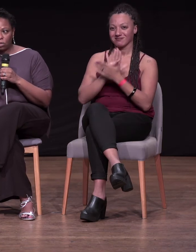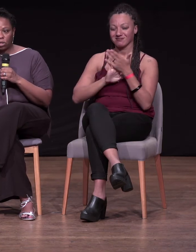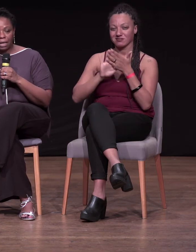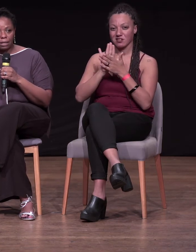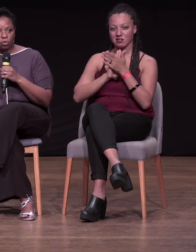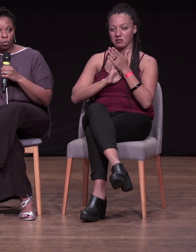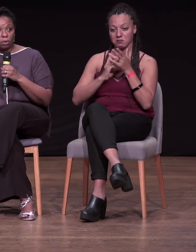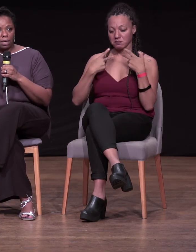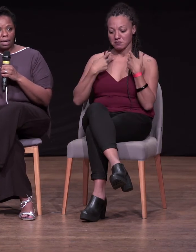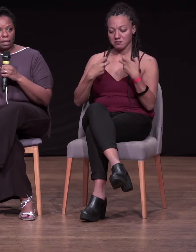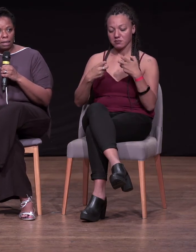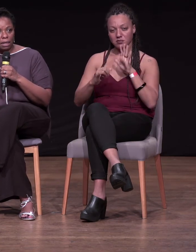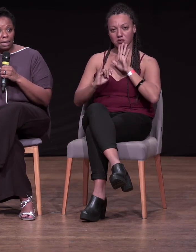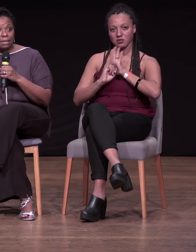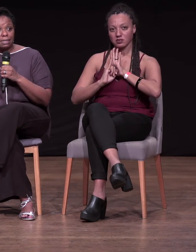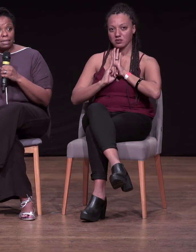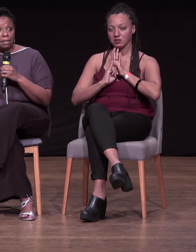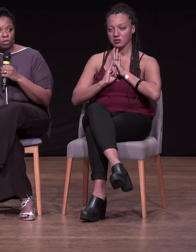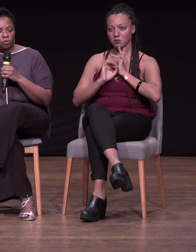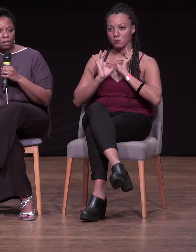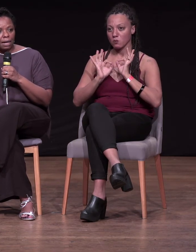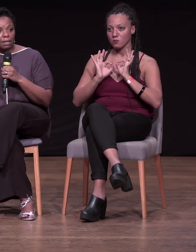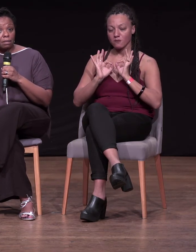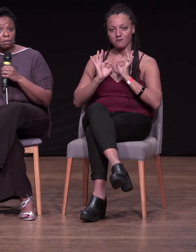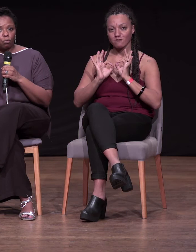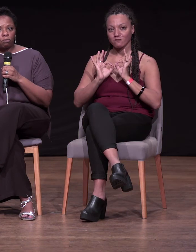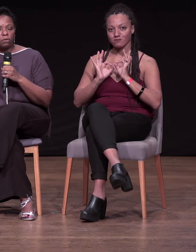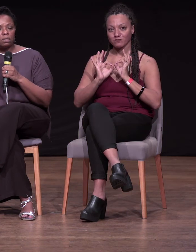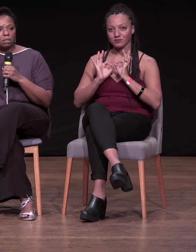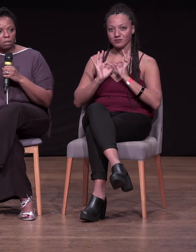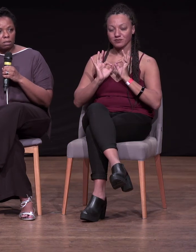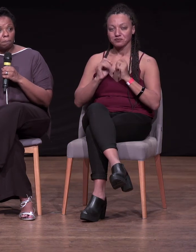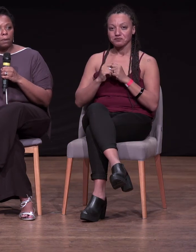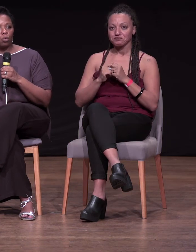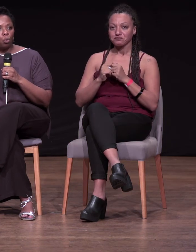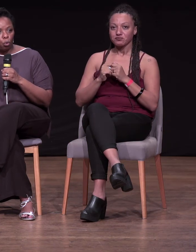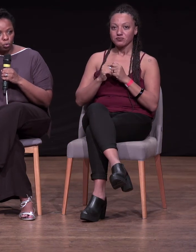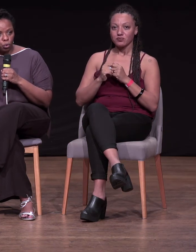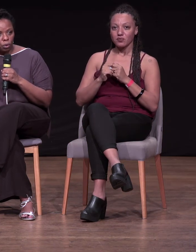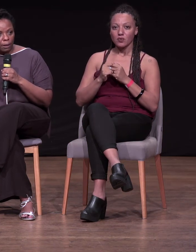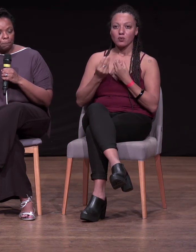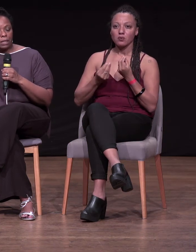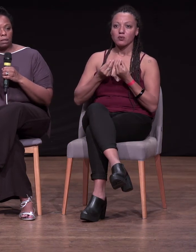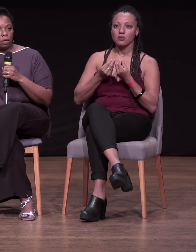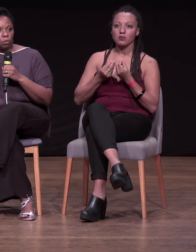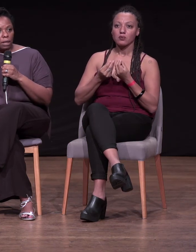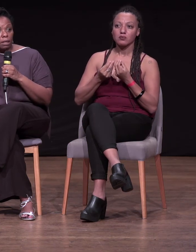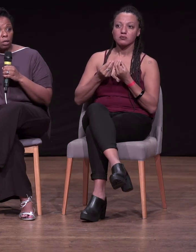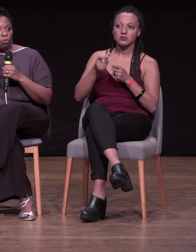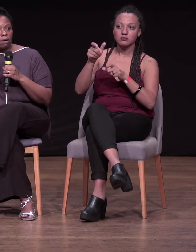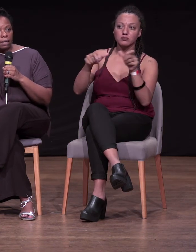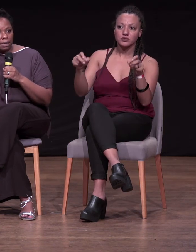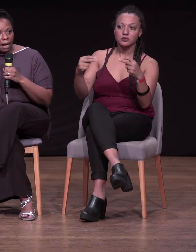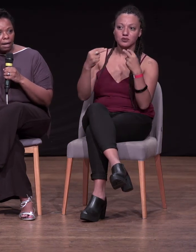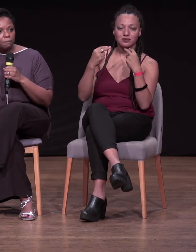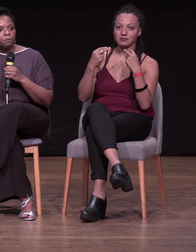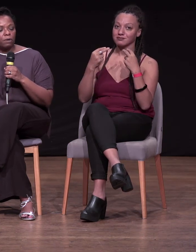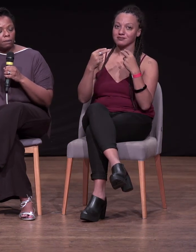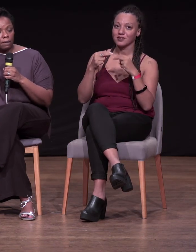das identidades com que ele se identificaria são vistas pelo outro. Então, Glenn Lincoln